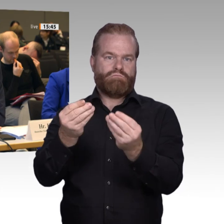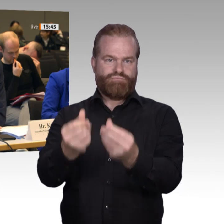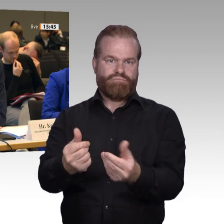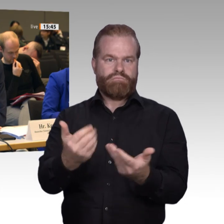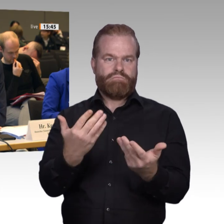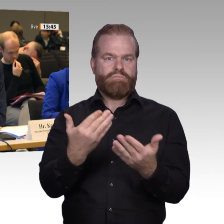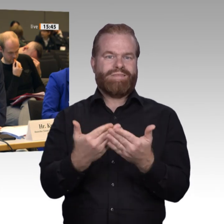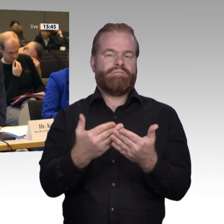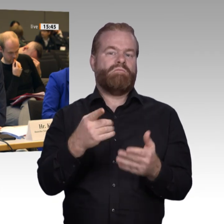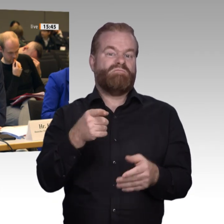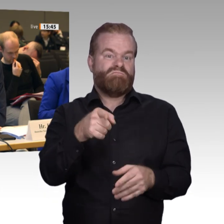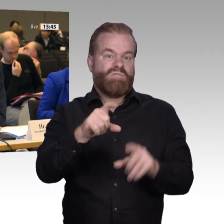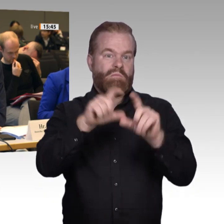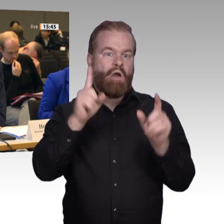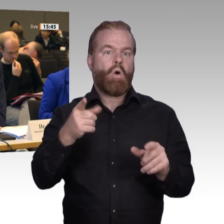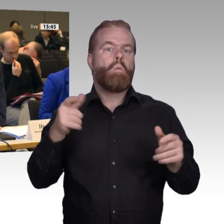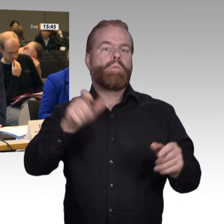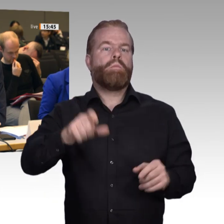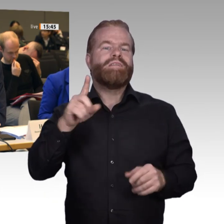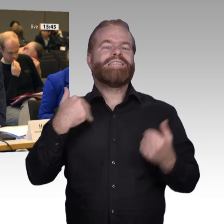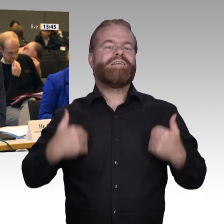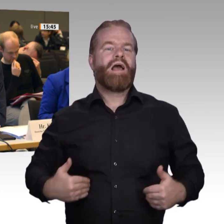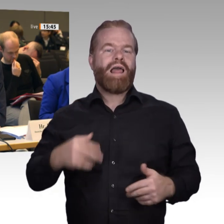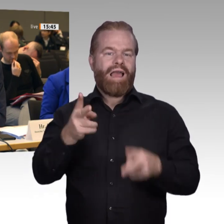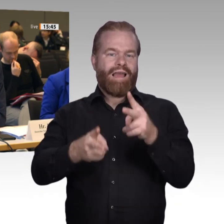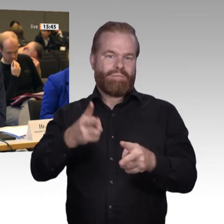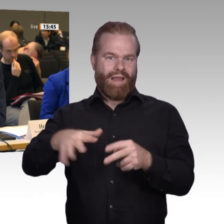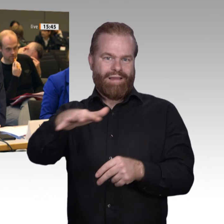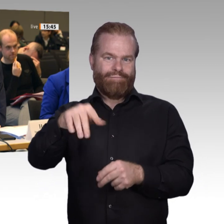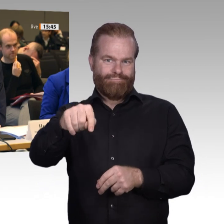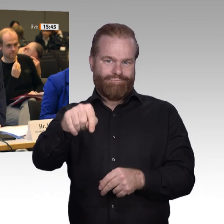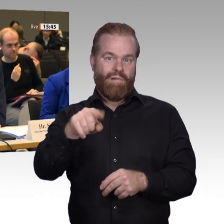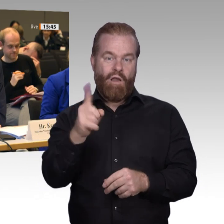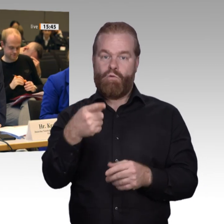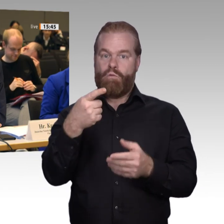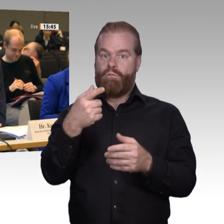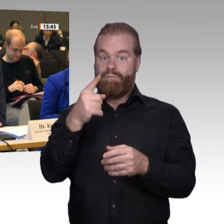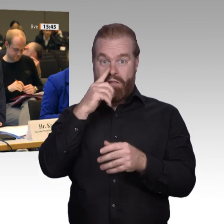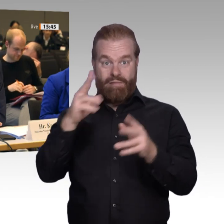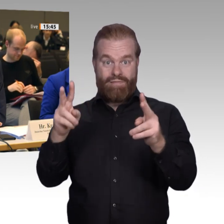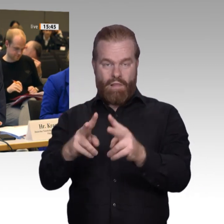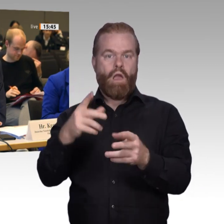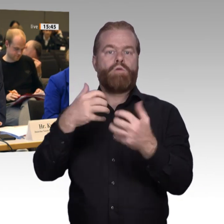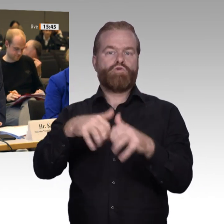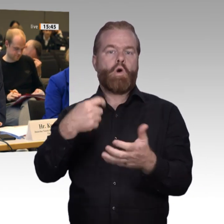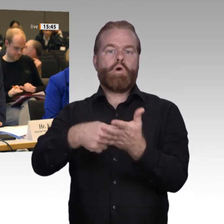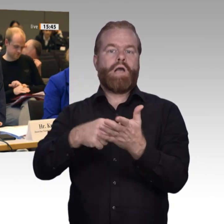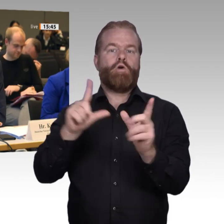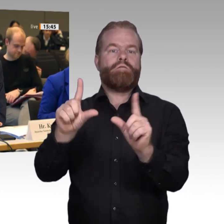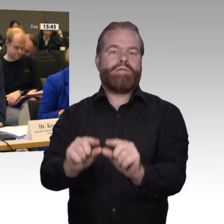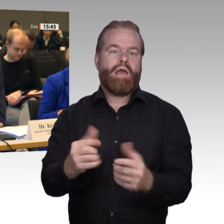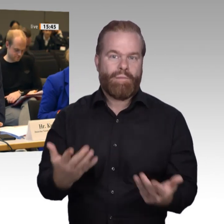Speziellen, was die Regelung betrifft in Ihrem Gesetzentwurf, gibt es eine